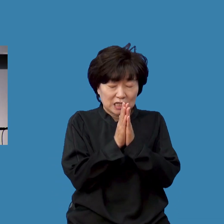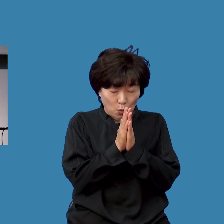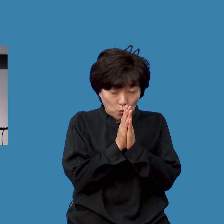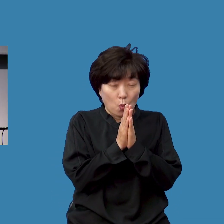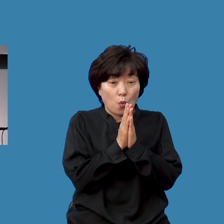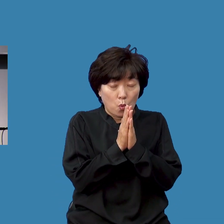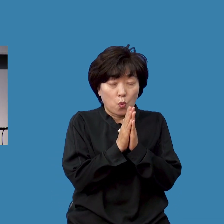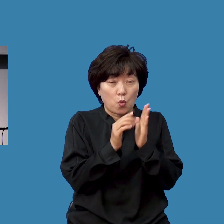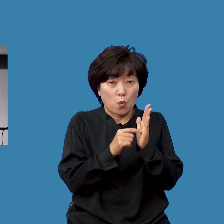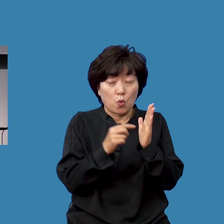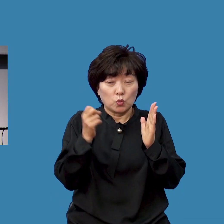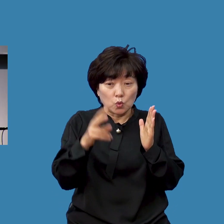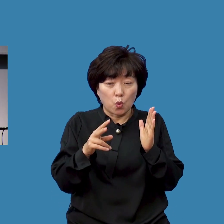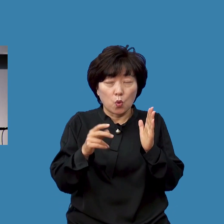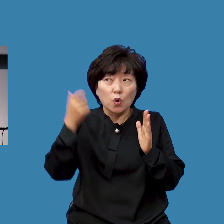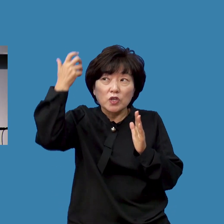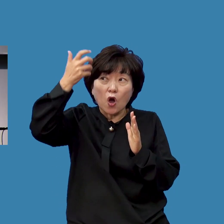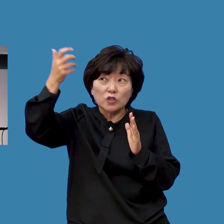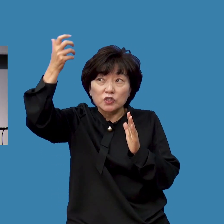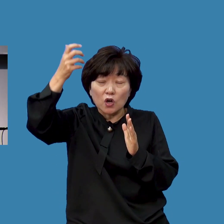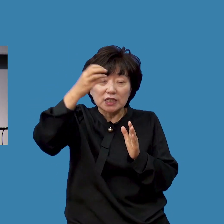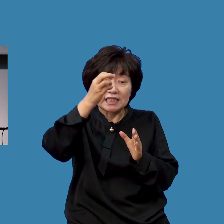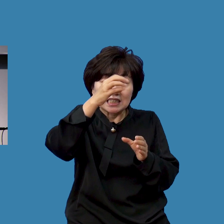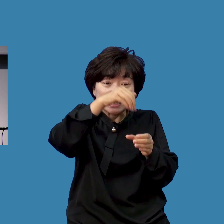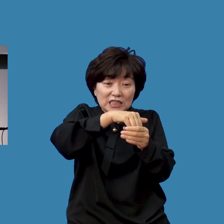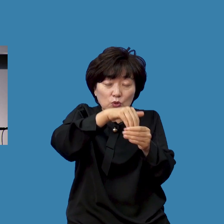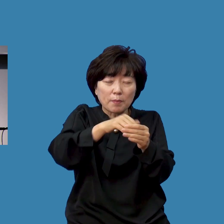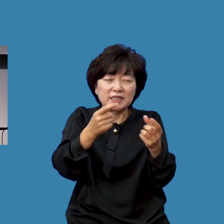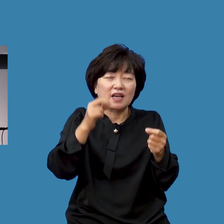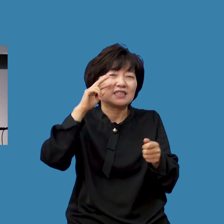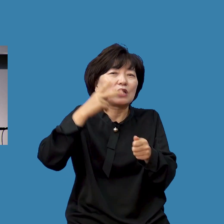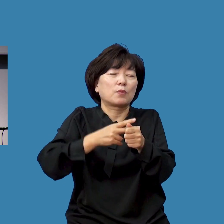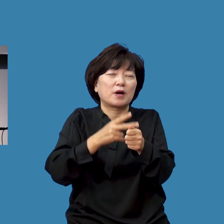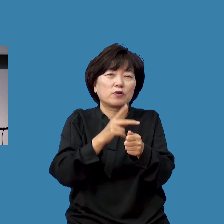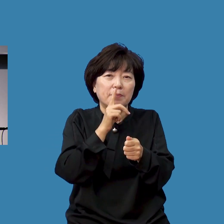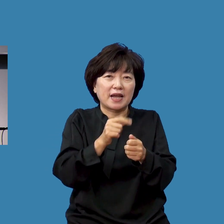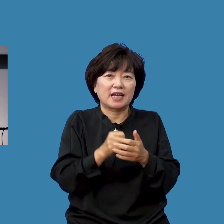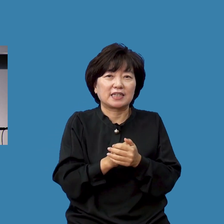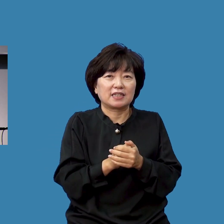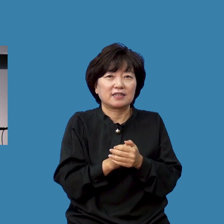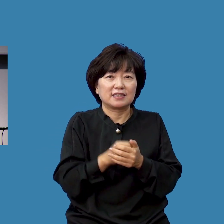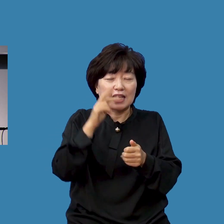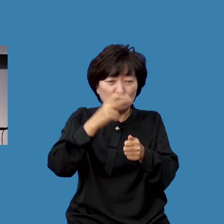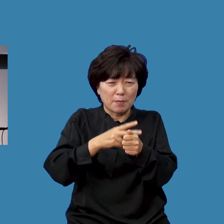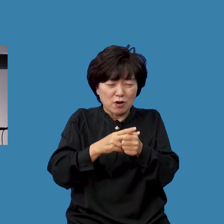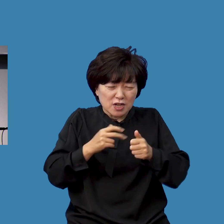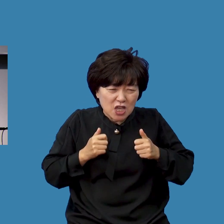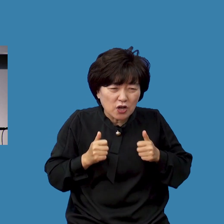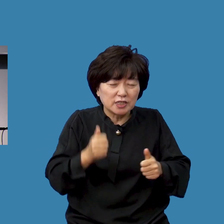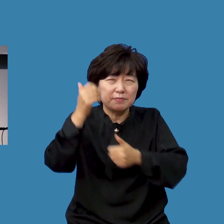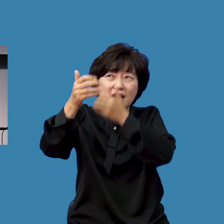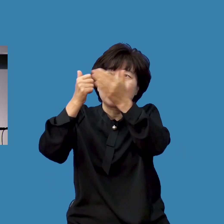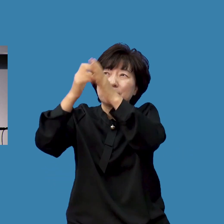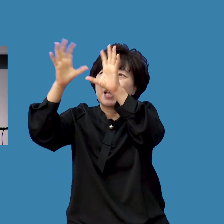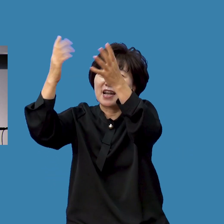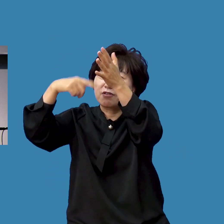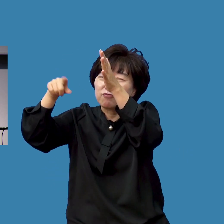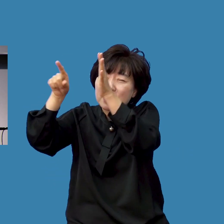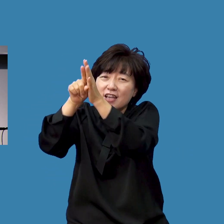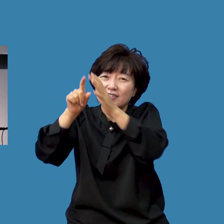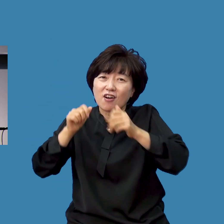기도뿐 아니라 다른 영적인 씨앗들도 마찬가지입니다. 이 바울이 뭐라 그랬냐면, 바울은 열심히 하나님 나라를 위해서